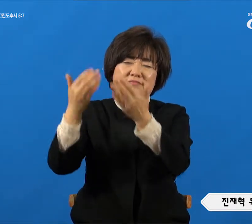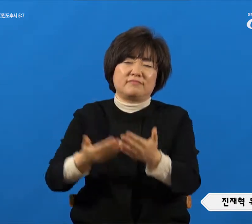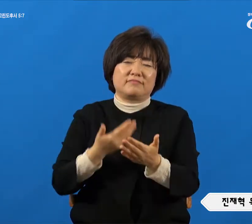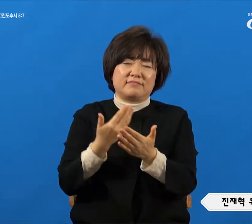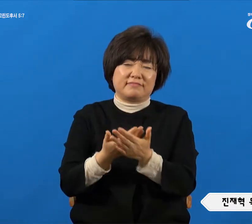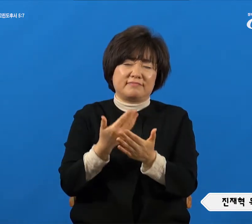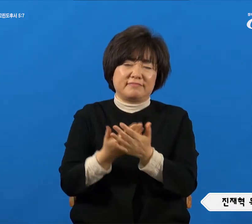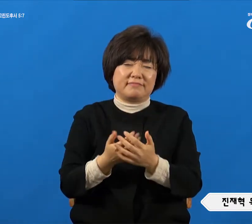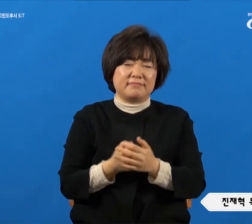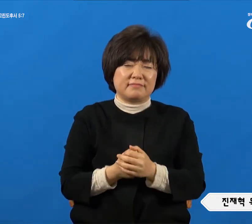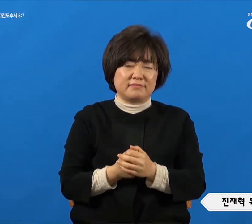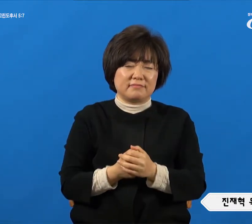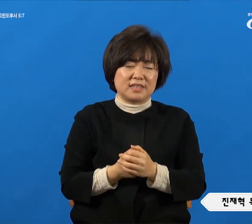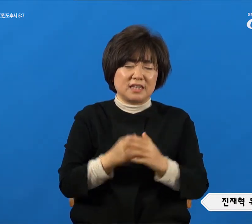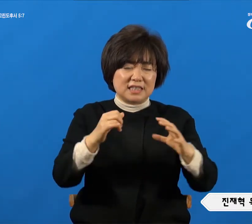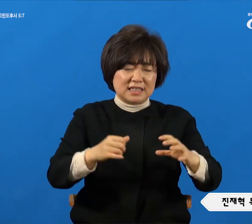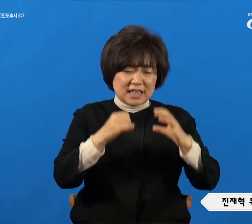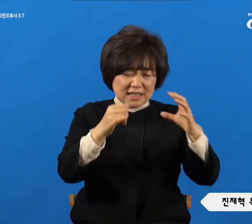사는 동안에